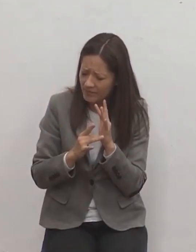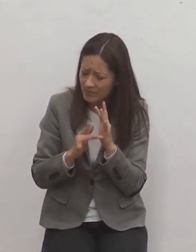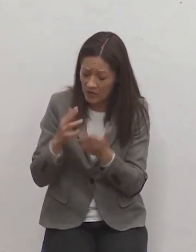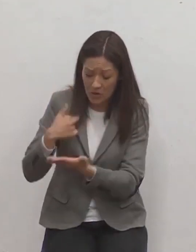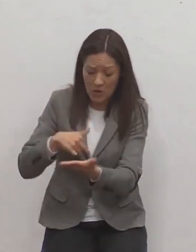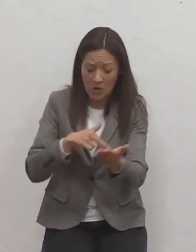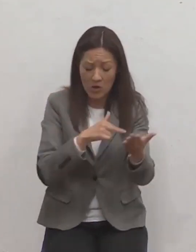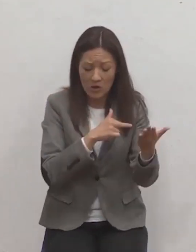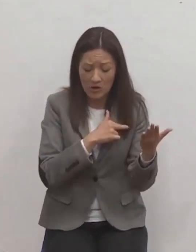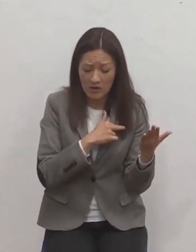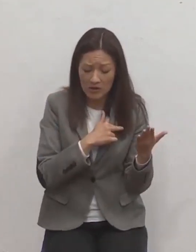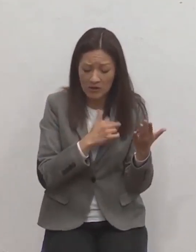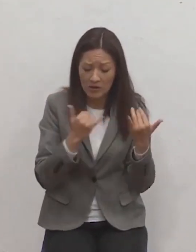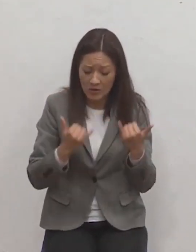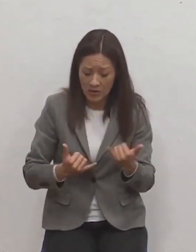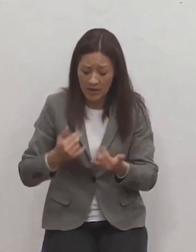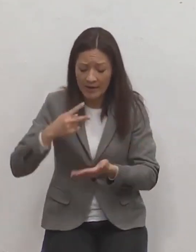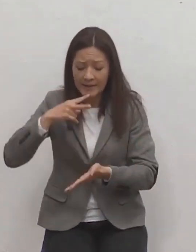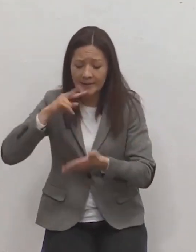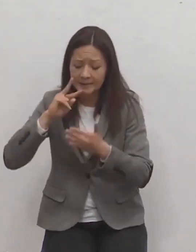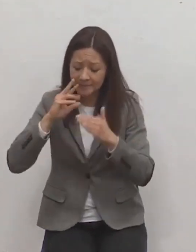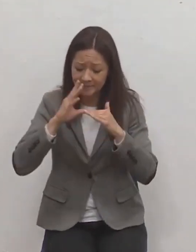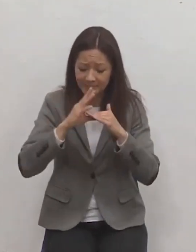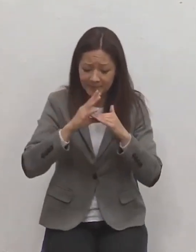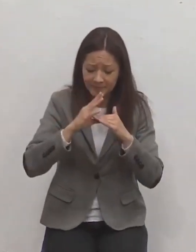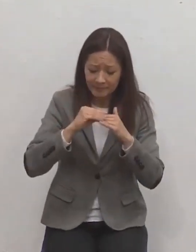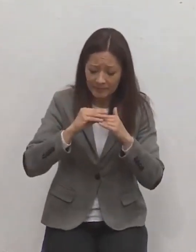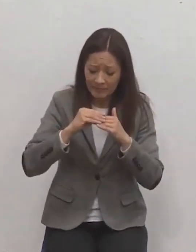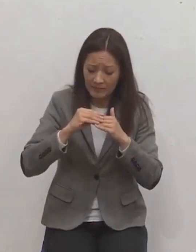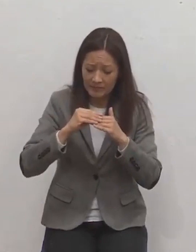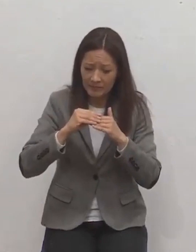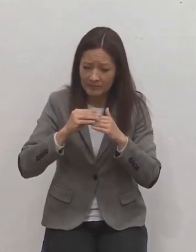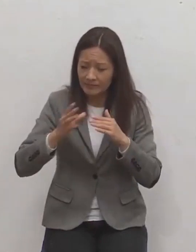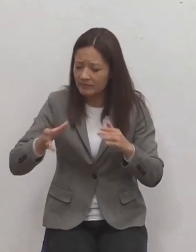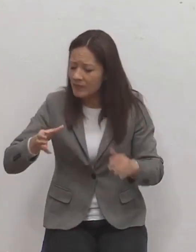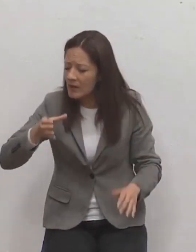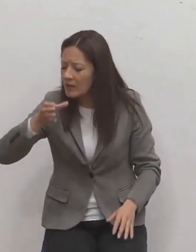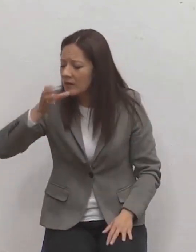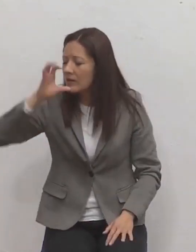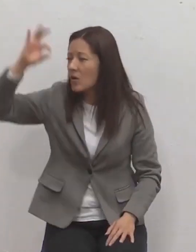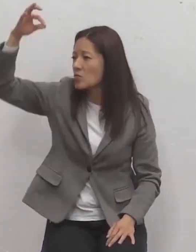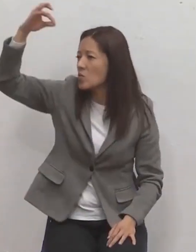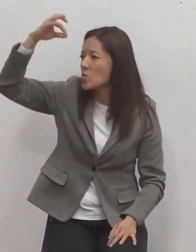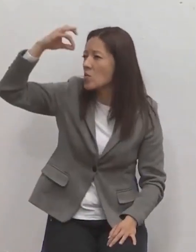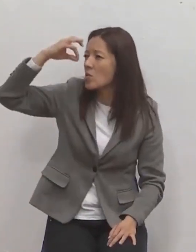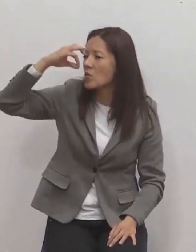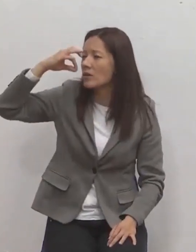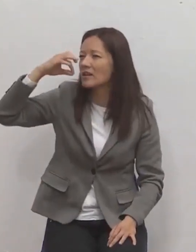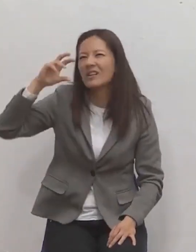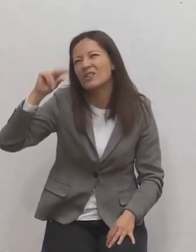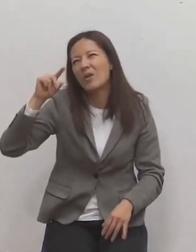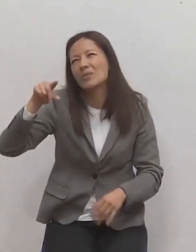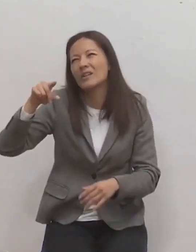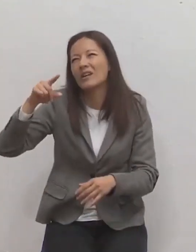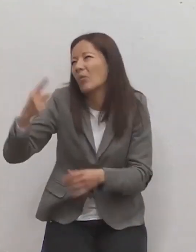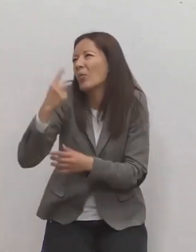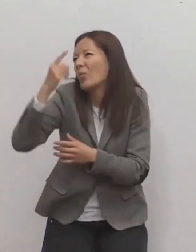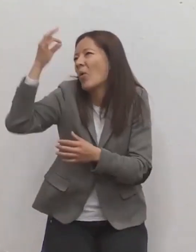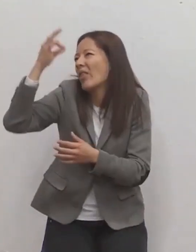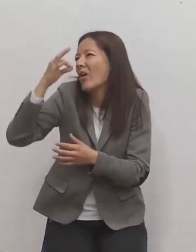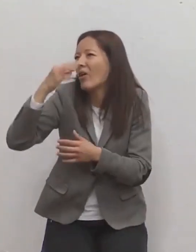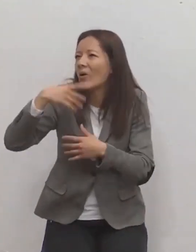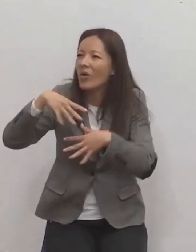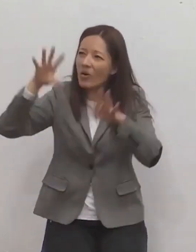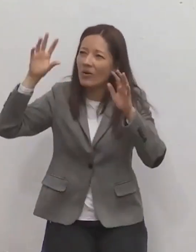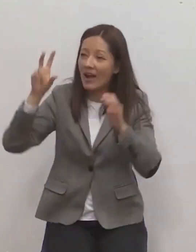Nosotros tomamos ese vino, esa copa, ese jugo de uva, ese refresco, no porque sea refresco jugo de uva, eso no lo